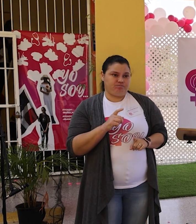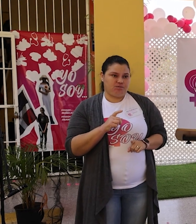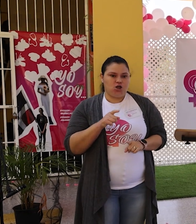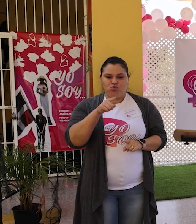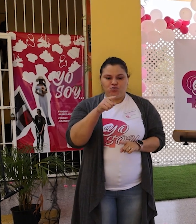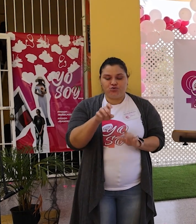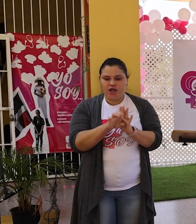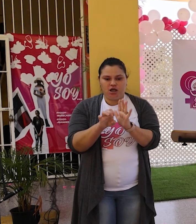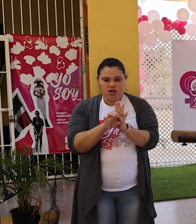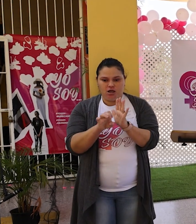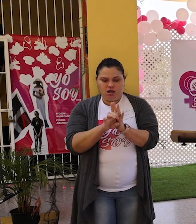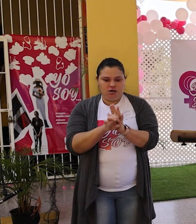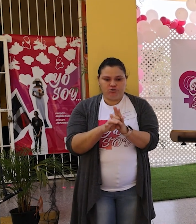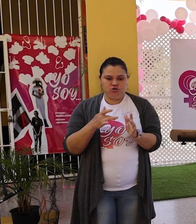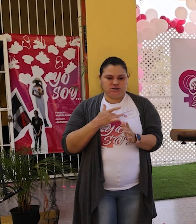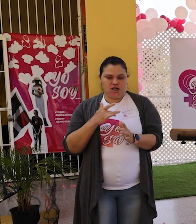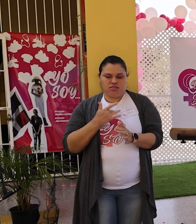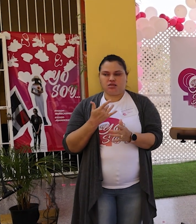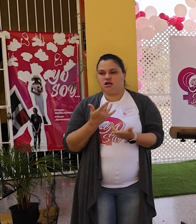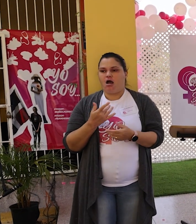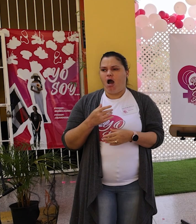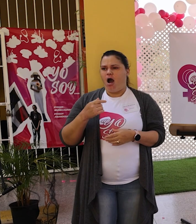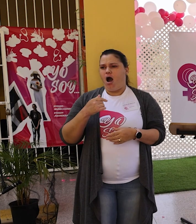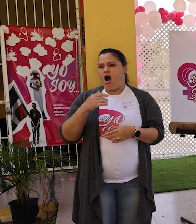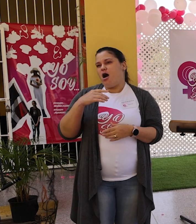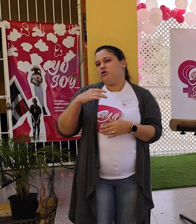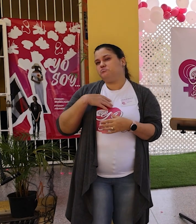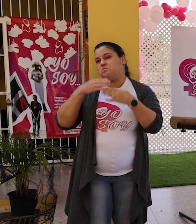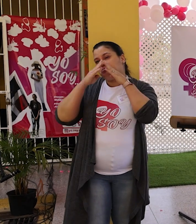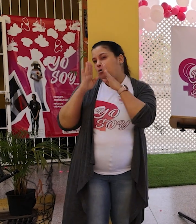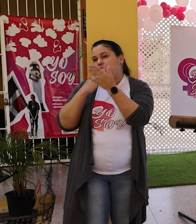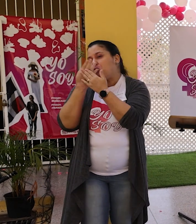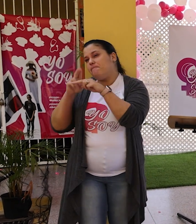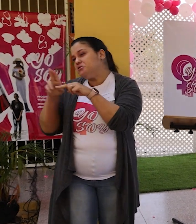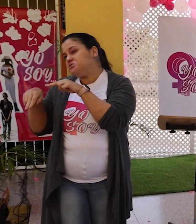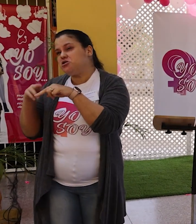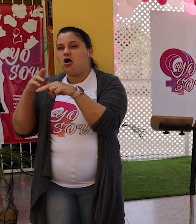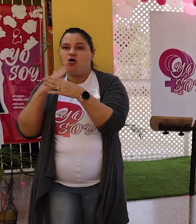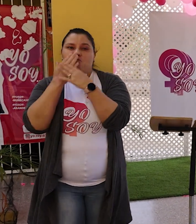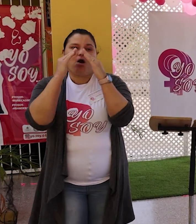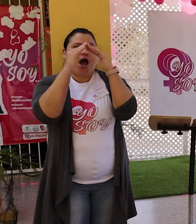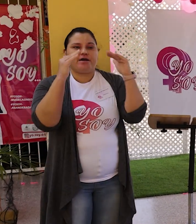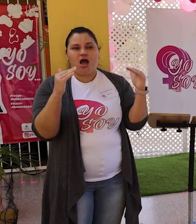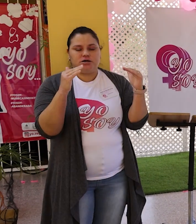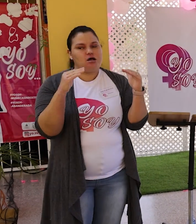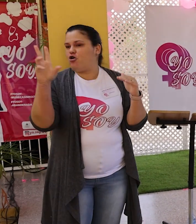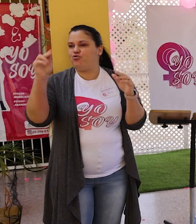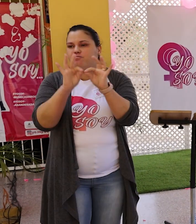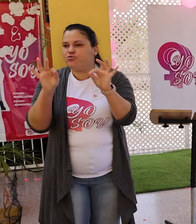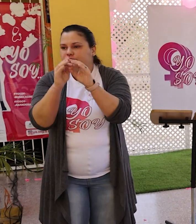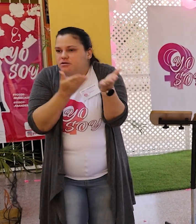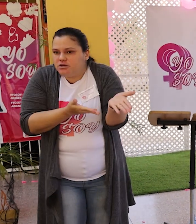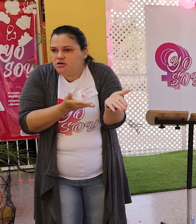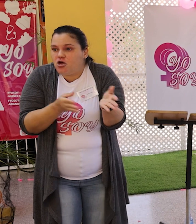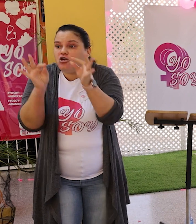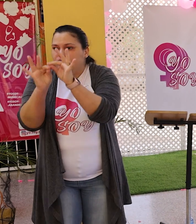vivir a plenitud no es vivir en una casa con piscina y un carro del año porque al final el día que te mueras tú no te los llevas